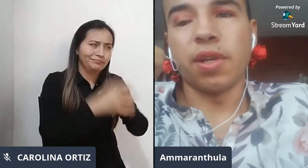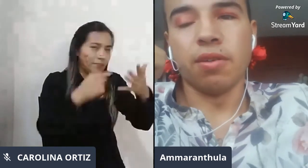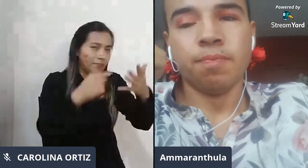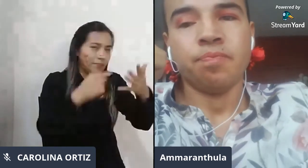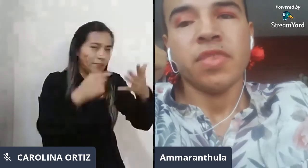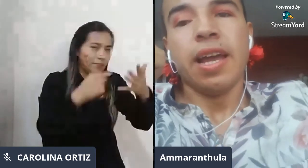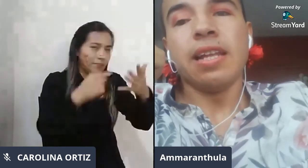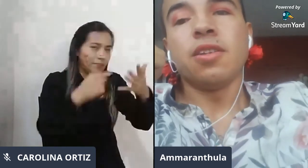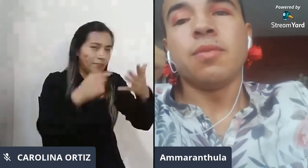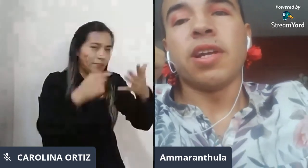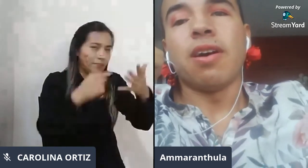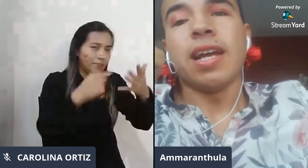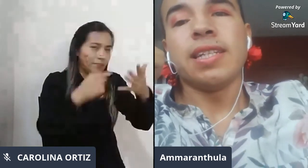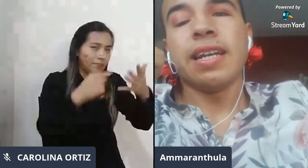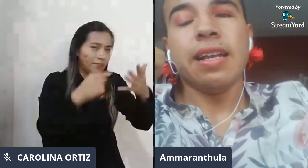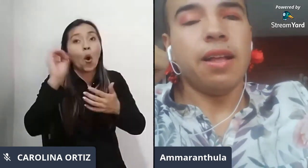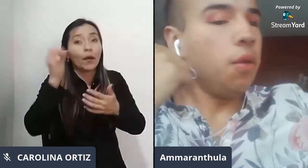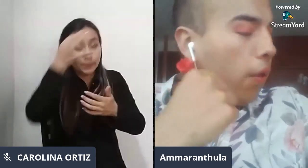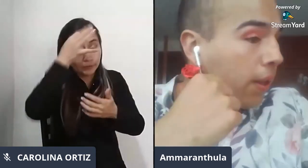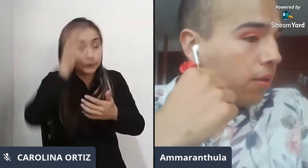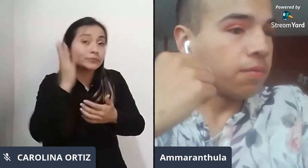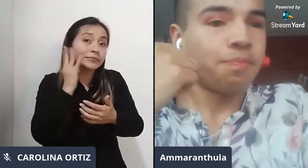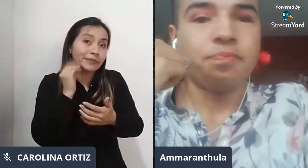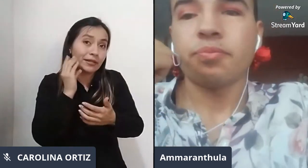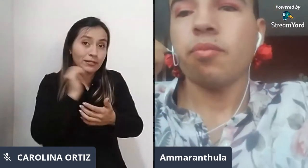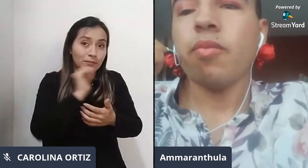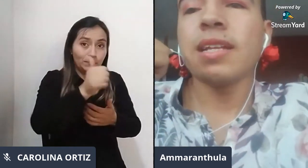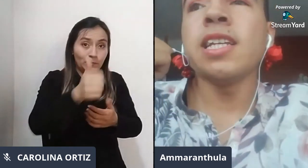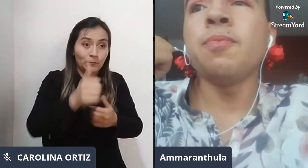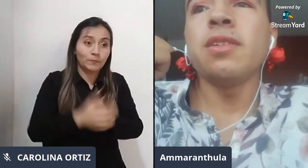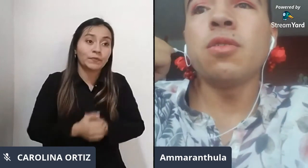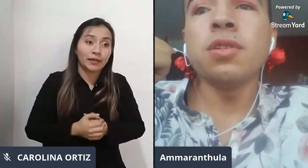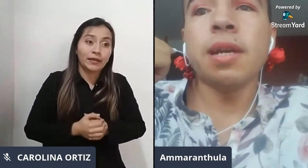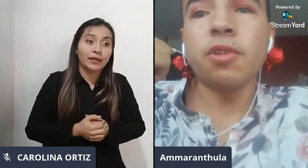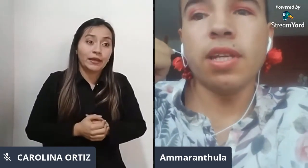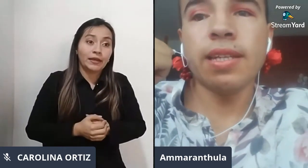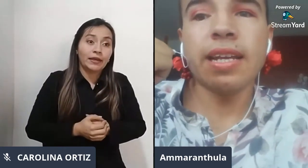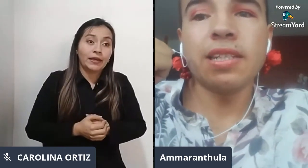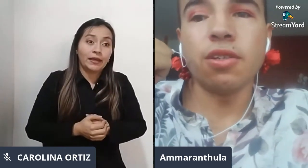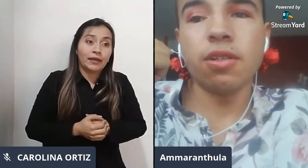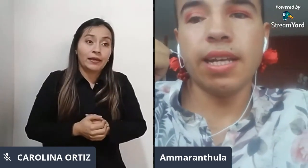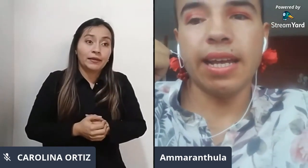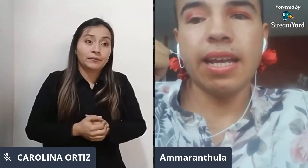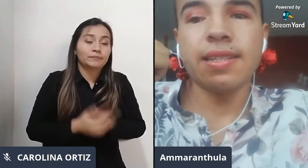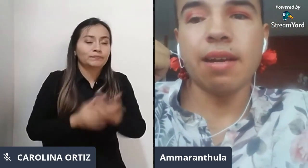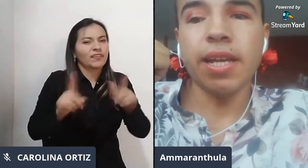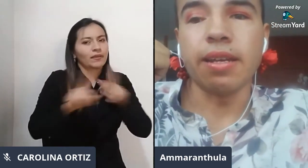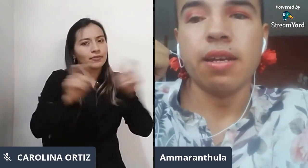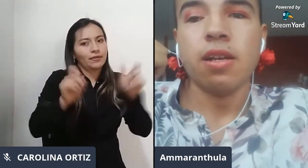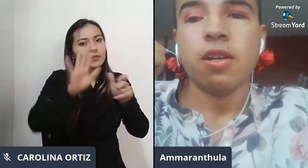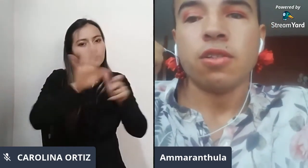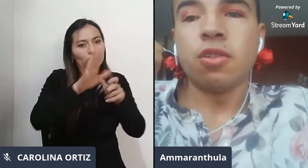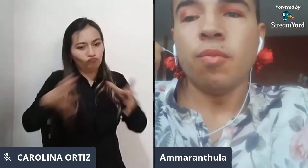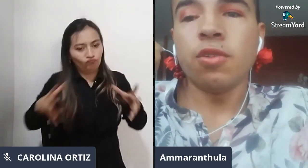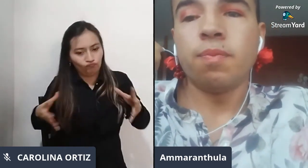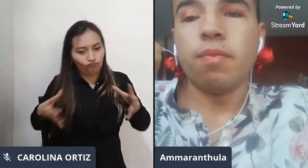carne propia, ¿no? Entonces, bueno, ahora llega después de un concepto de integración donde está